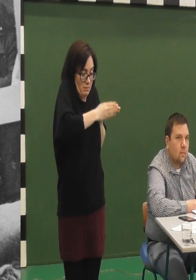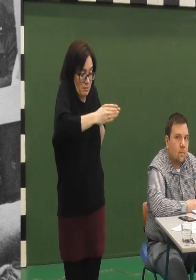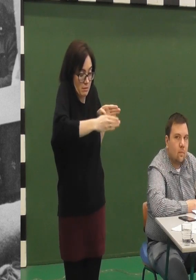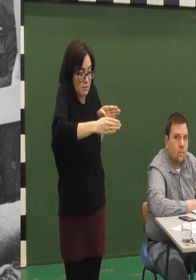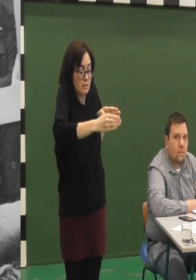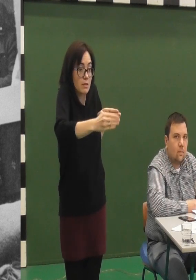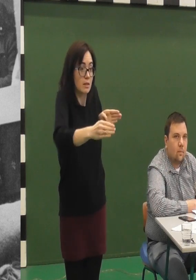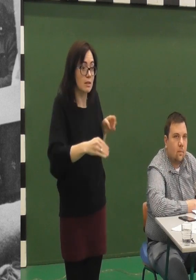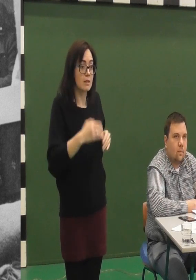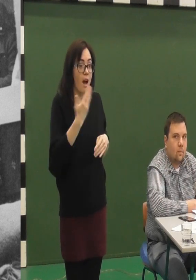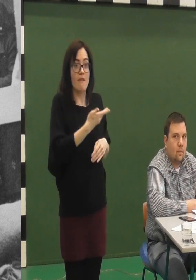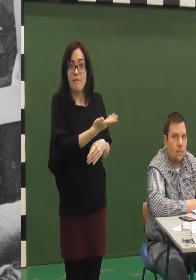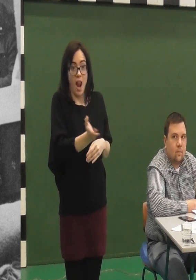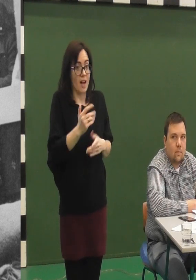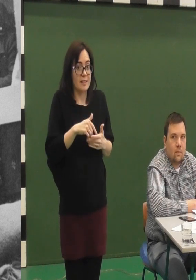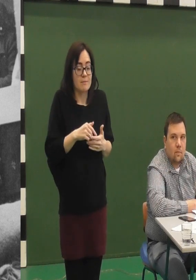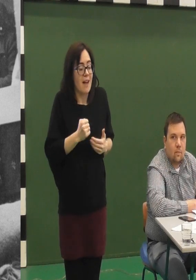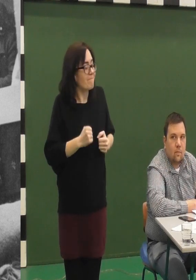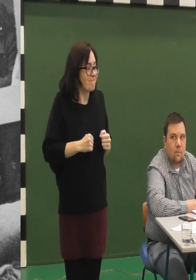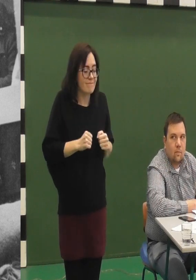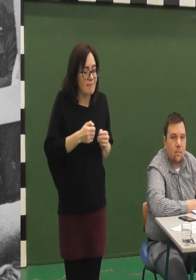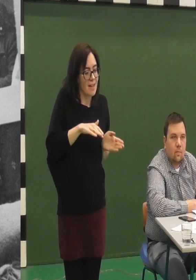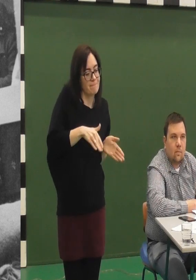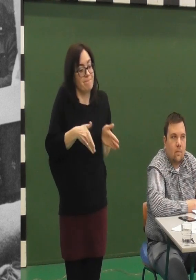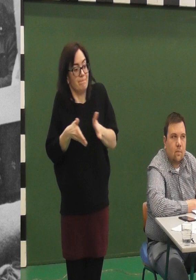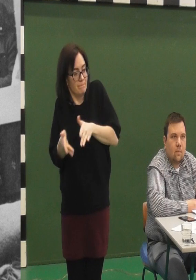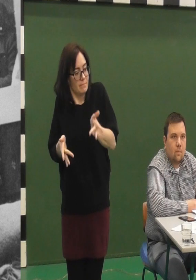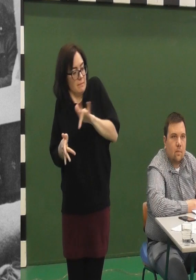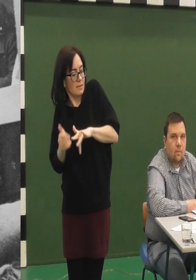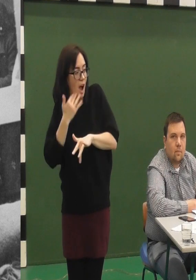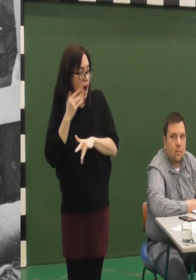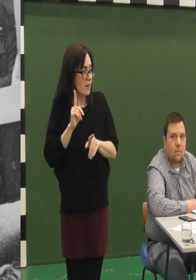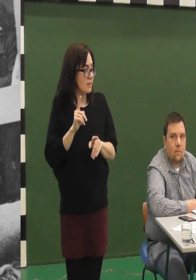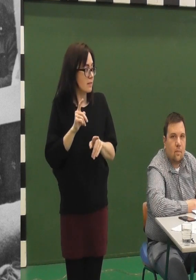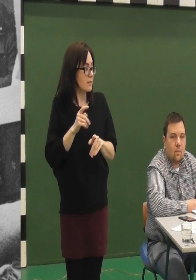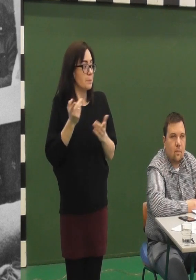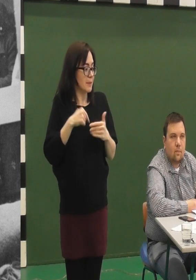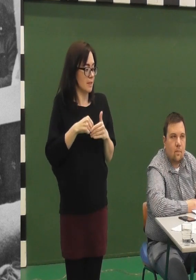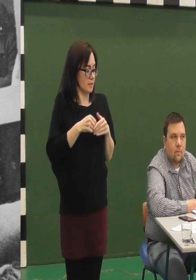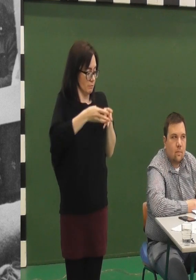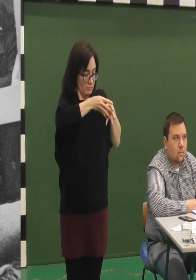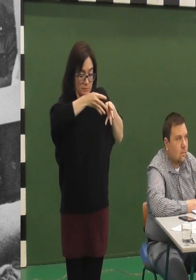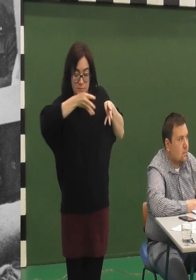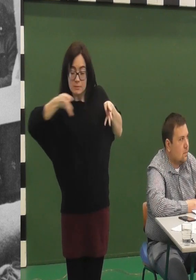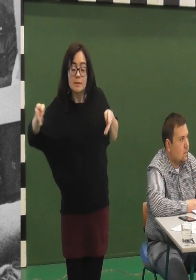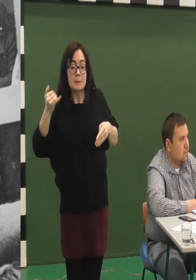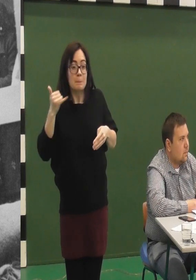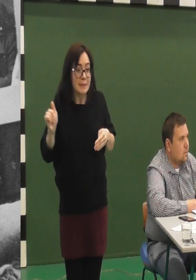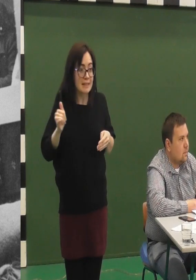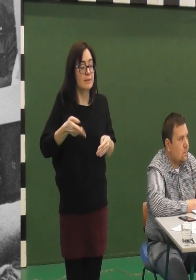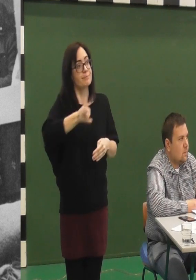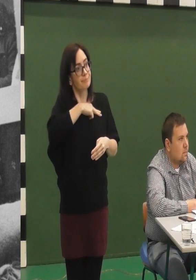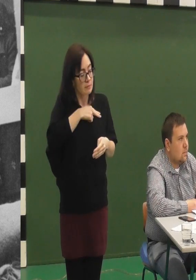egy oldalú alvást, és meg akart fordulni, akkor mindenkinek a sorba meg kellett